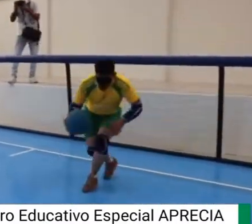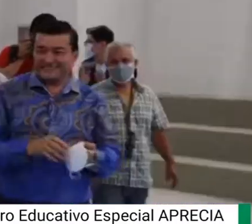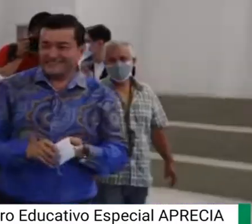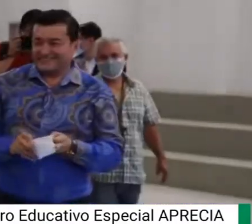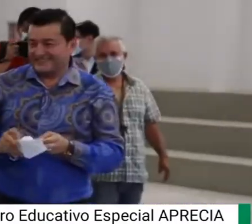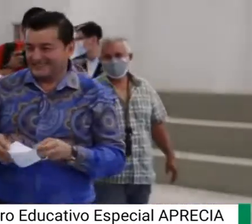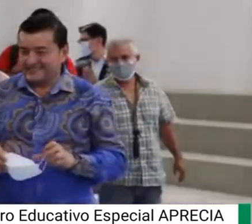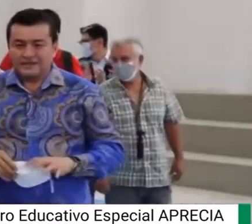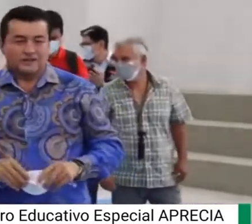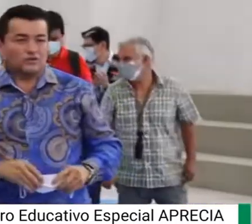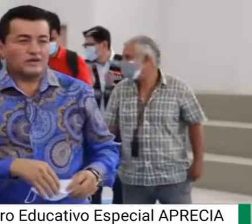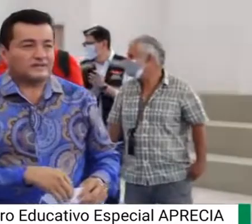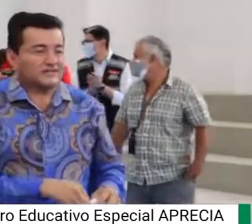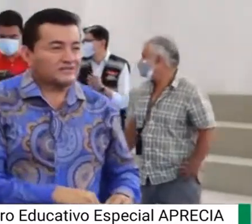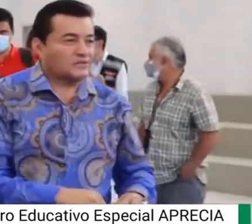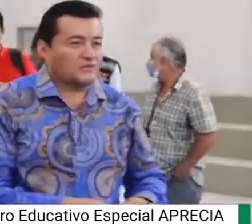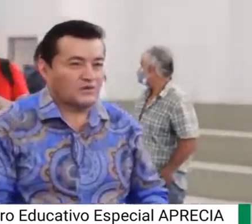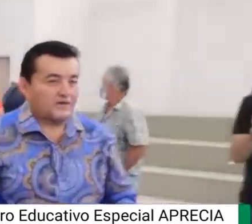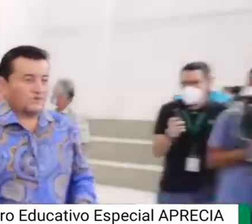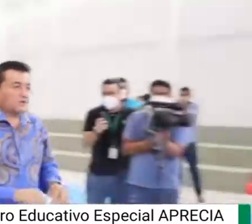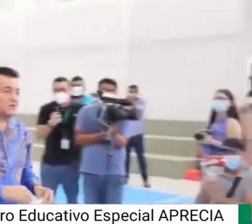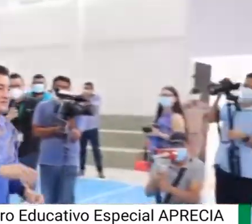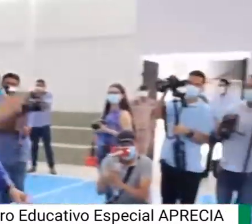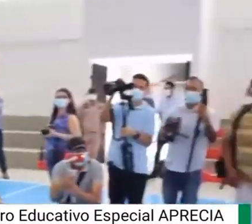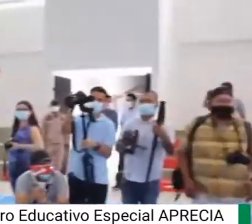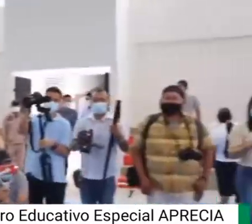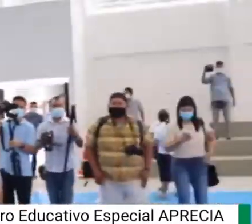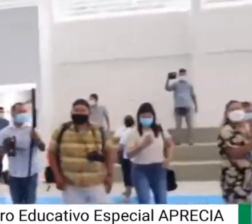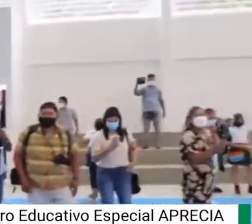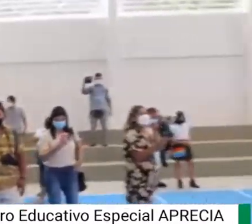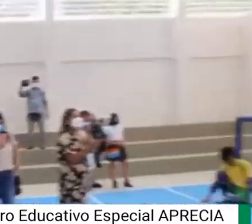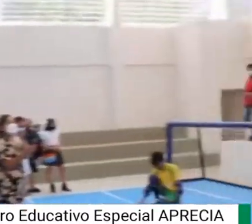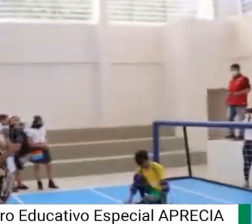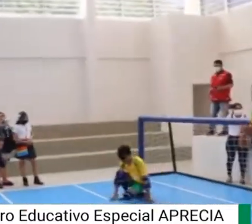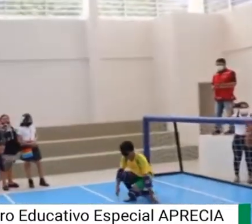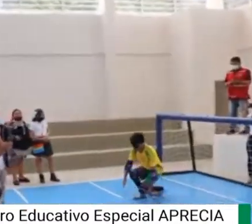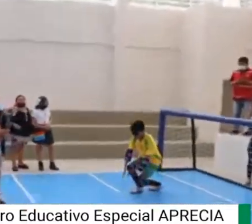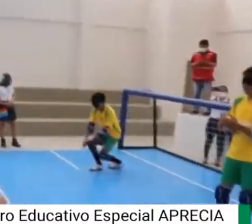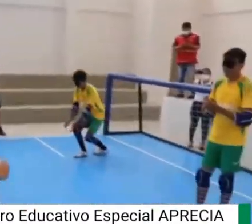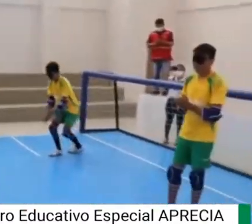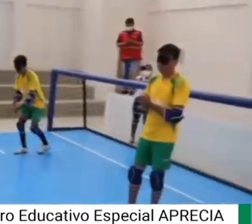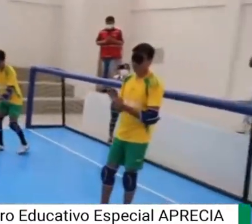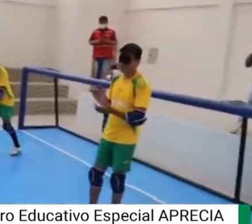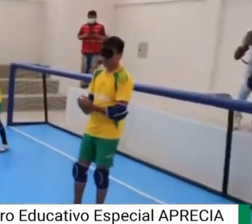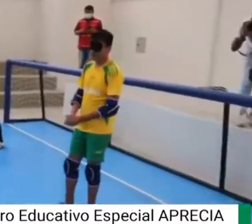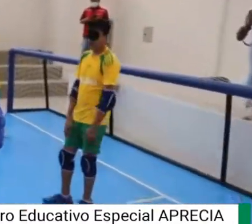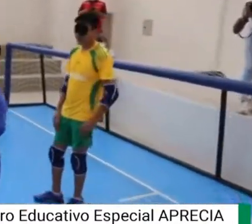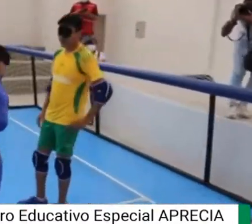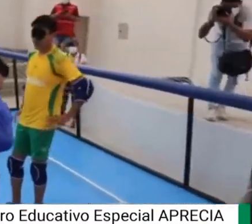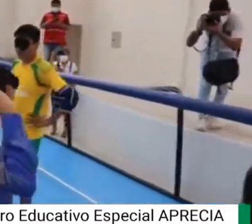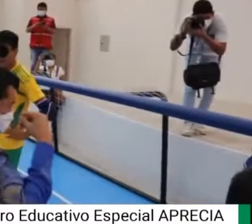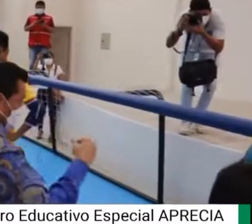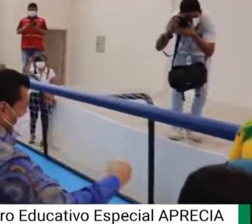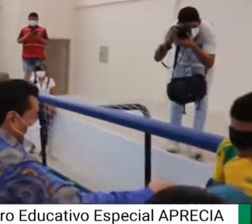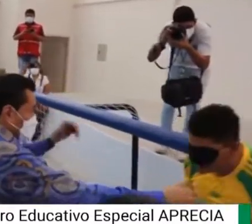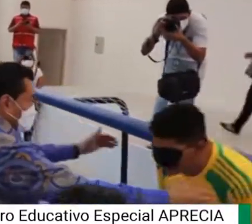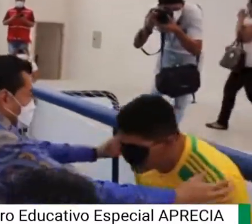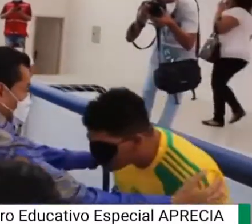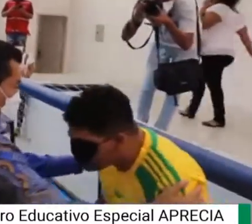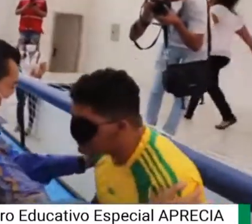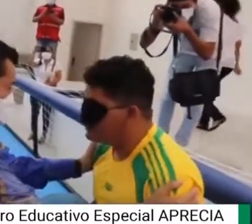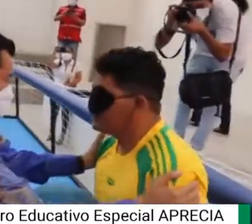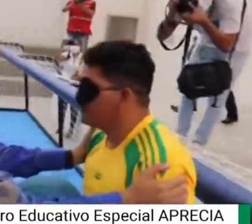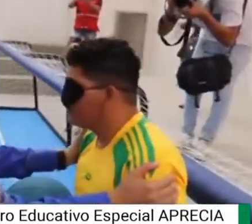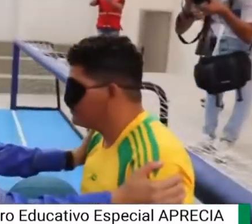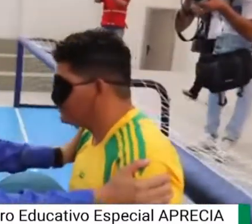llegar 1.700.000 bolivianos para que ellos tengan. Y es plata de la alcaldía, no es plata del